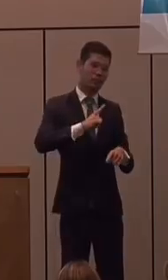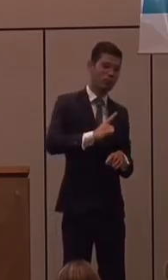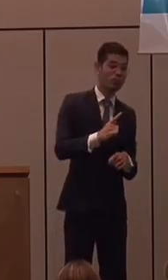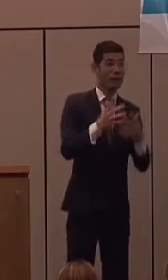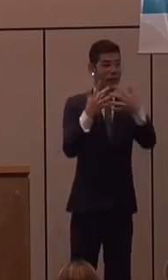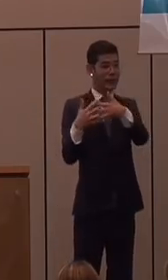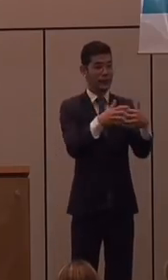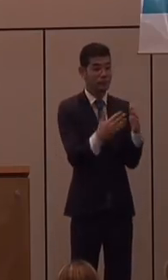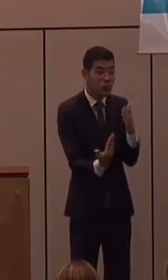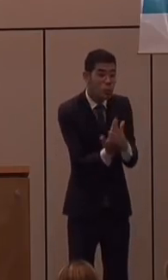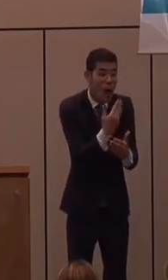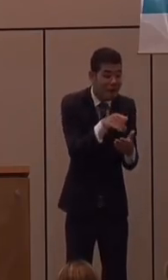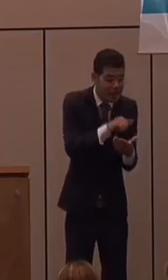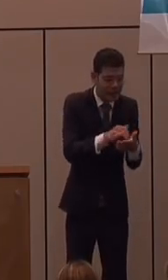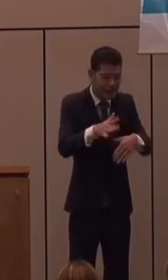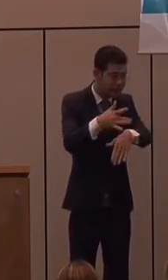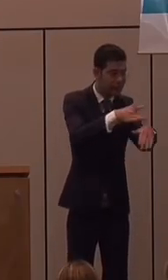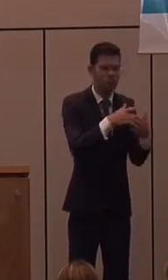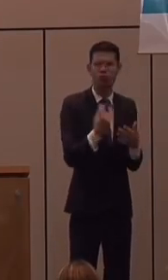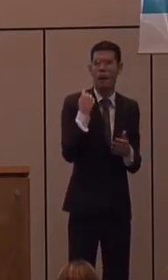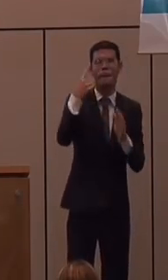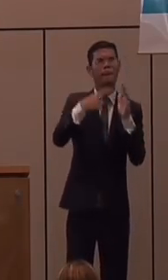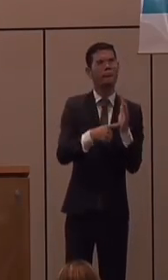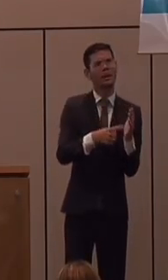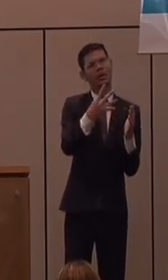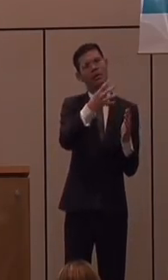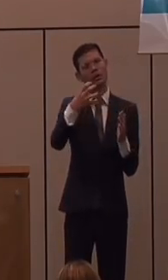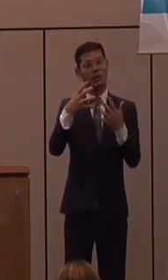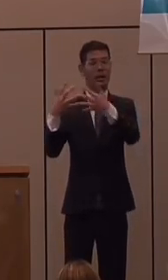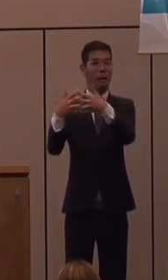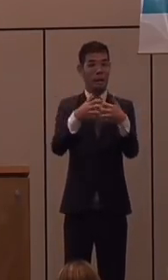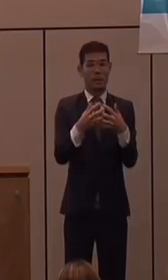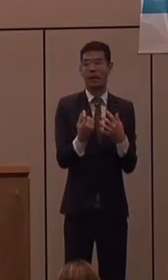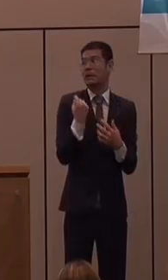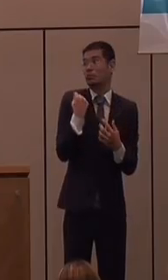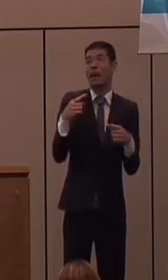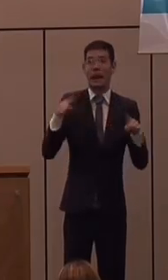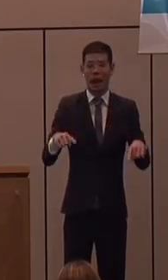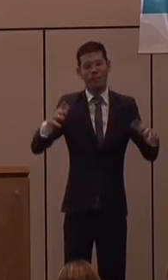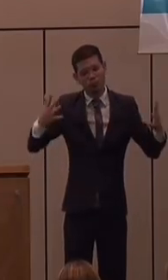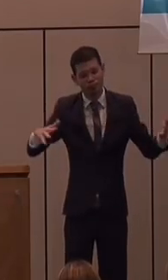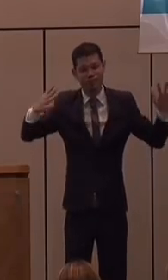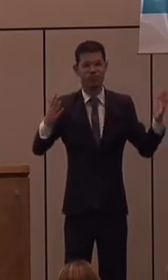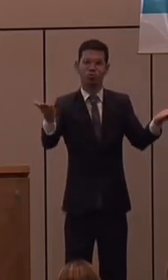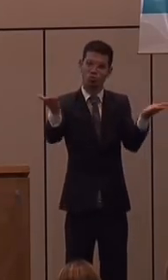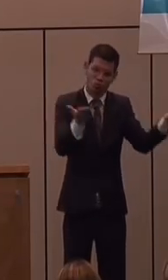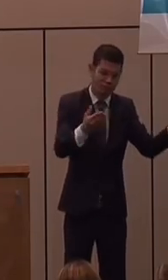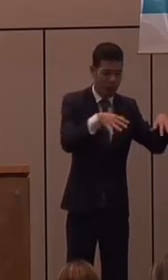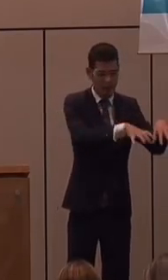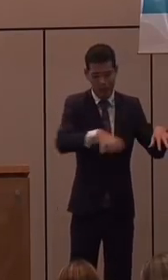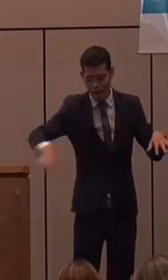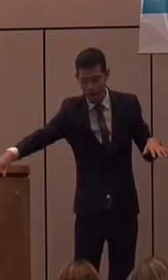492 empresas se realizó el héroes fest donde dimos digamos toda una cátedra de